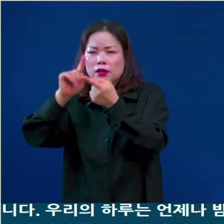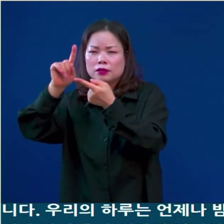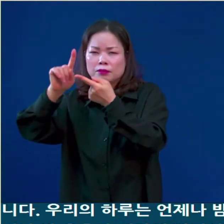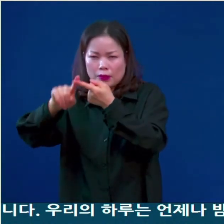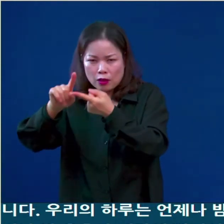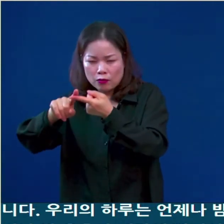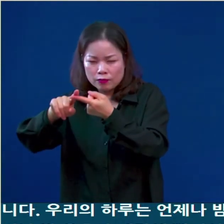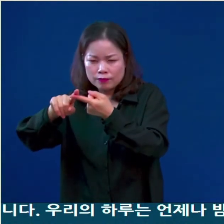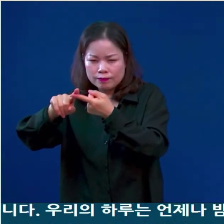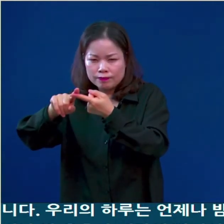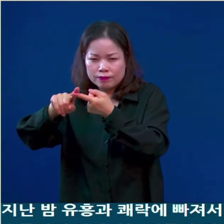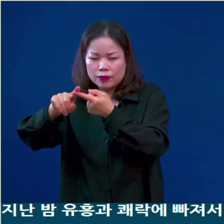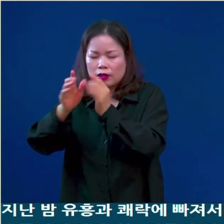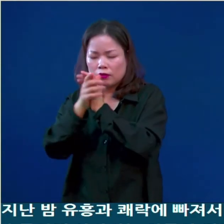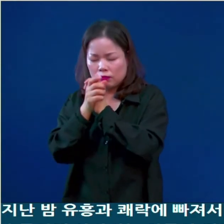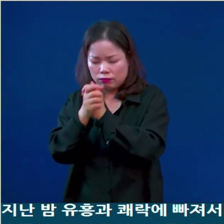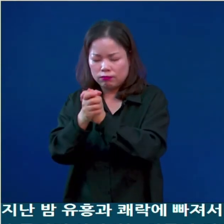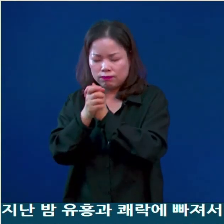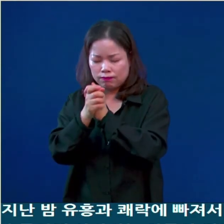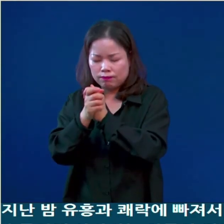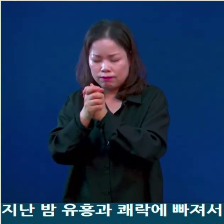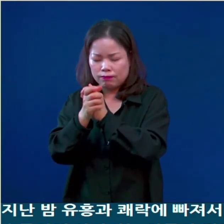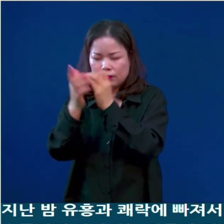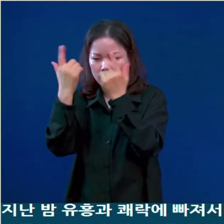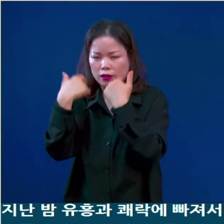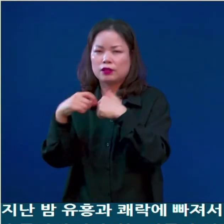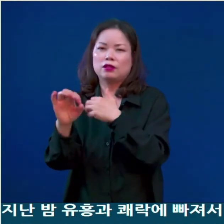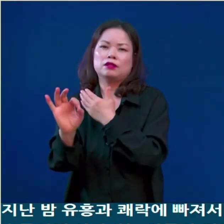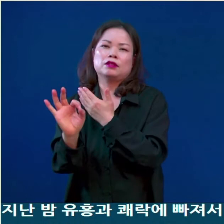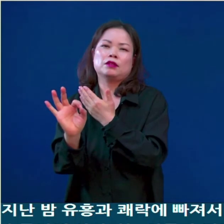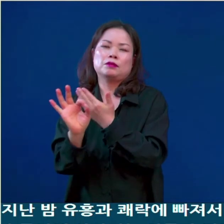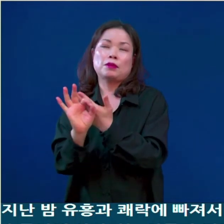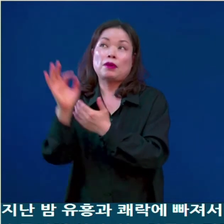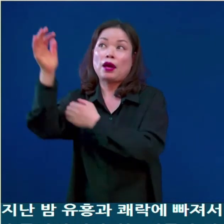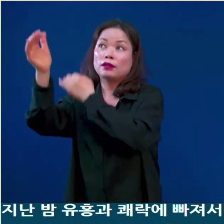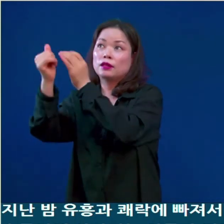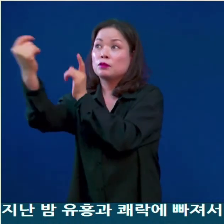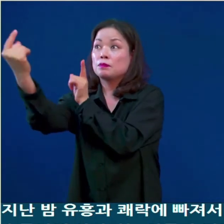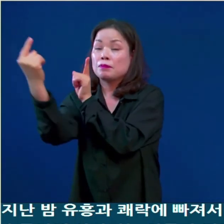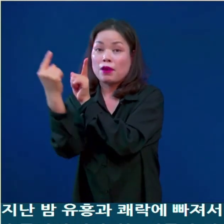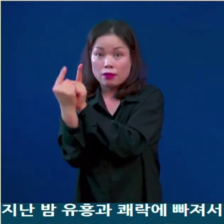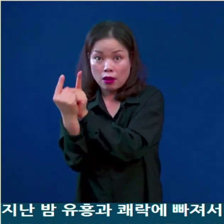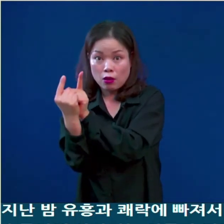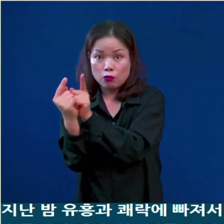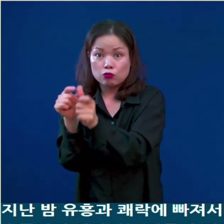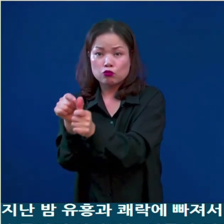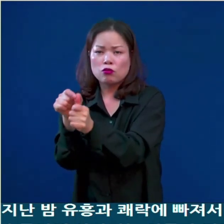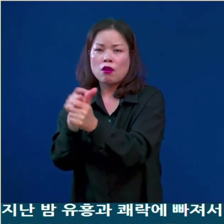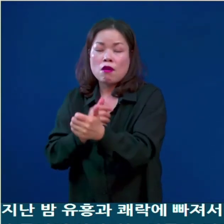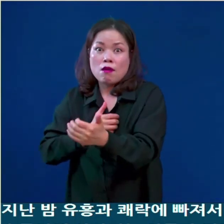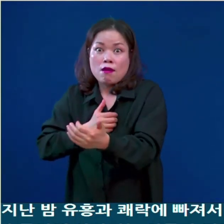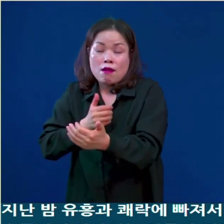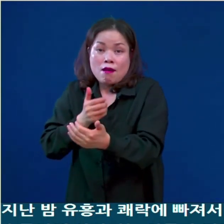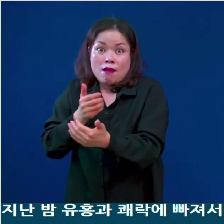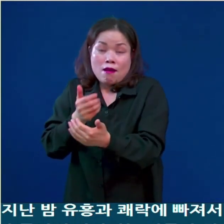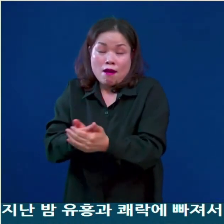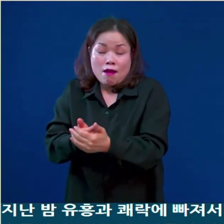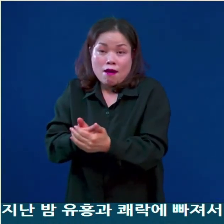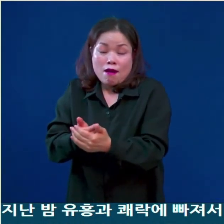빠져 기도로 지새운 밤이었다면, 하나님을 만나고 구원의 감격을